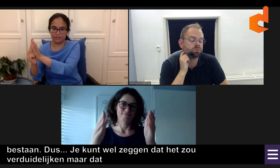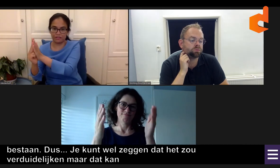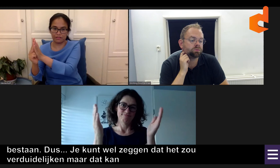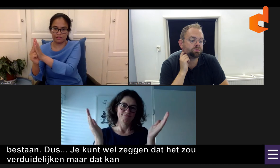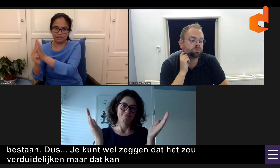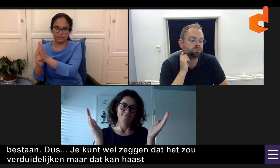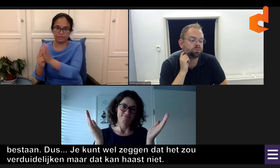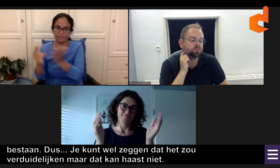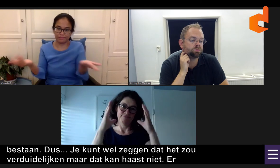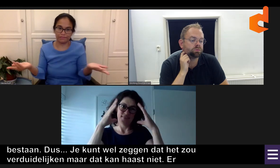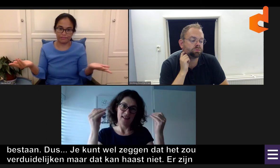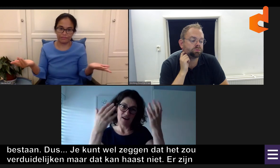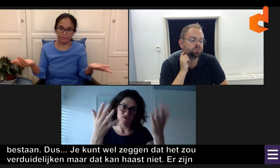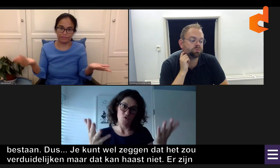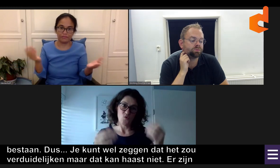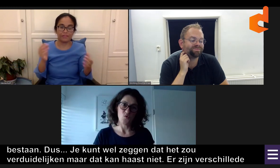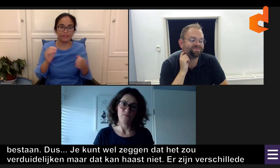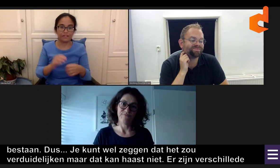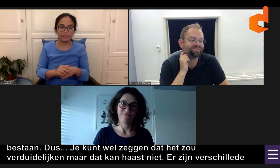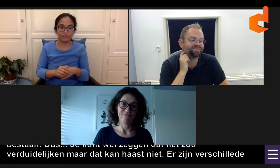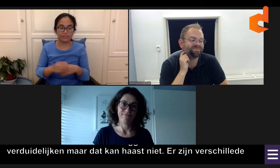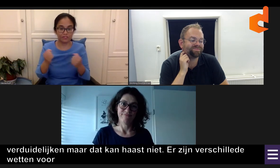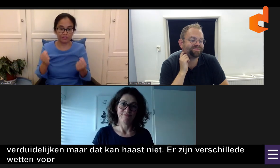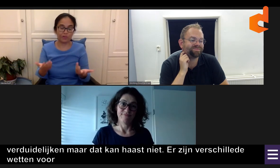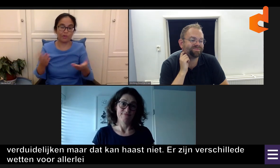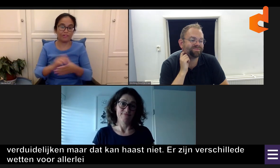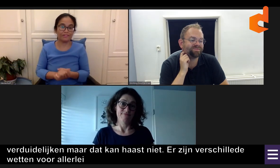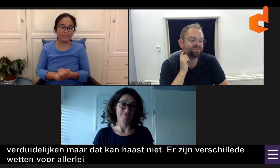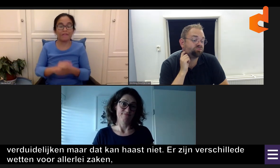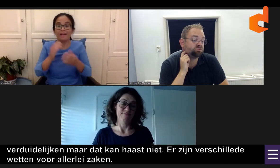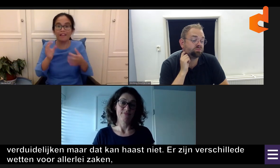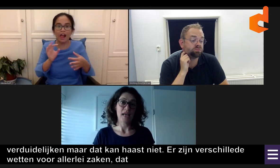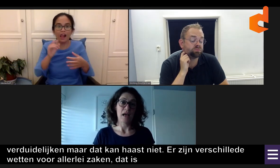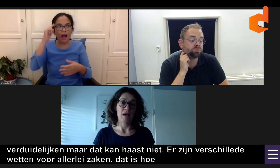allerlei zaken. En dat is hoe het is. Corrie, ja, zo is het in Nederland.